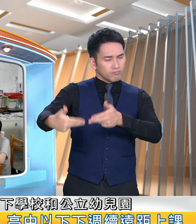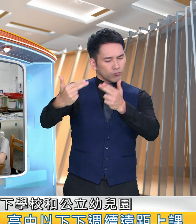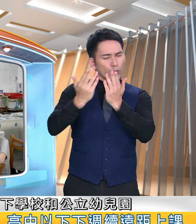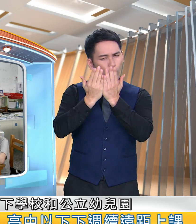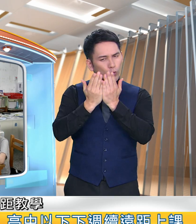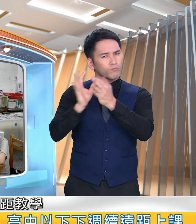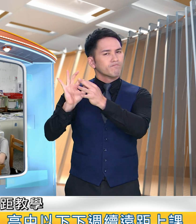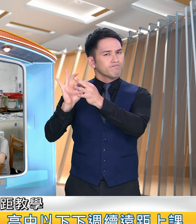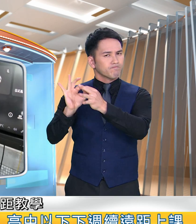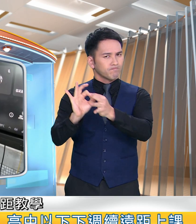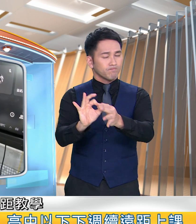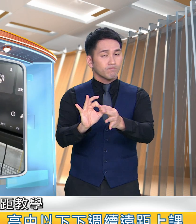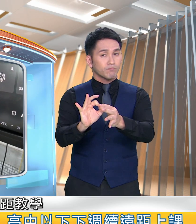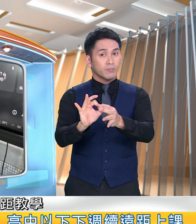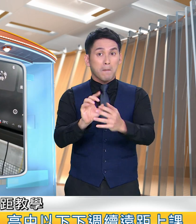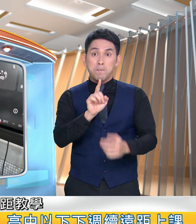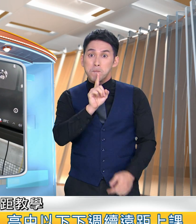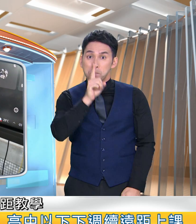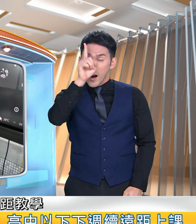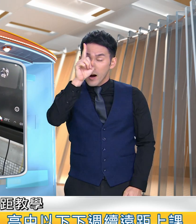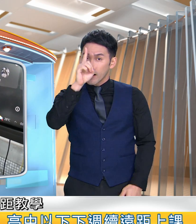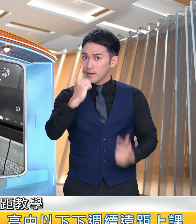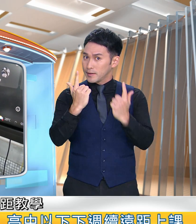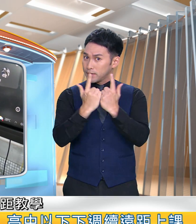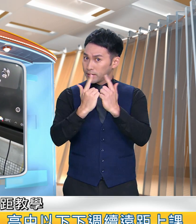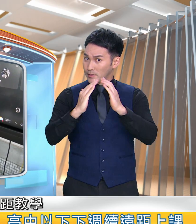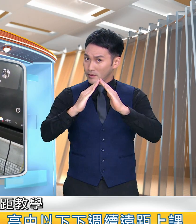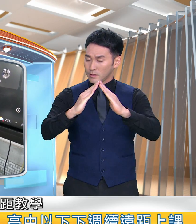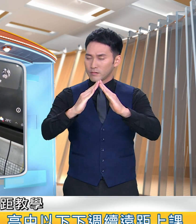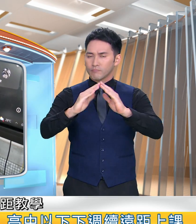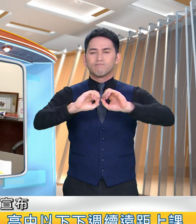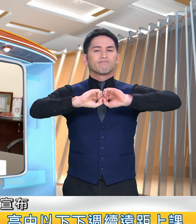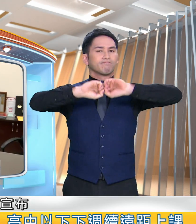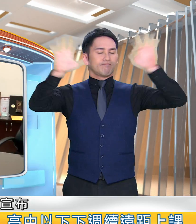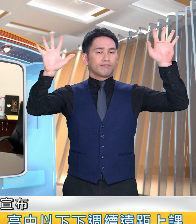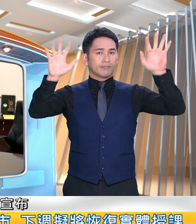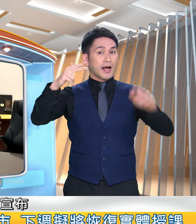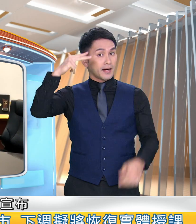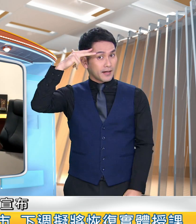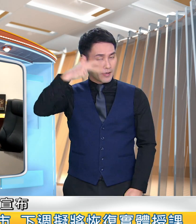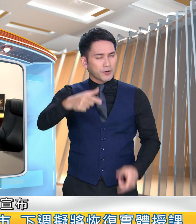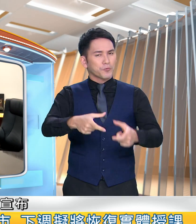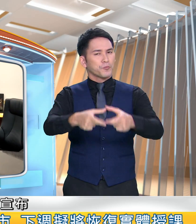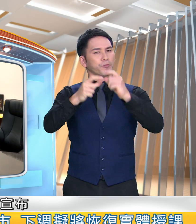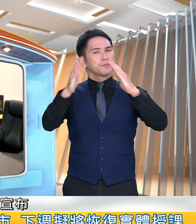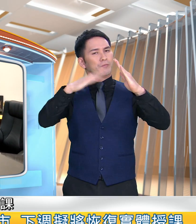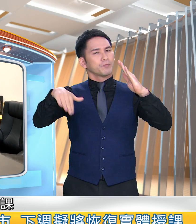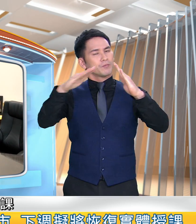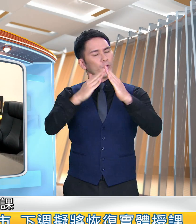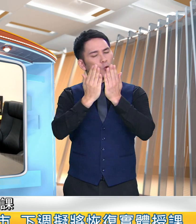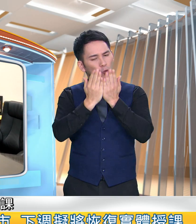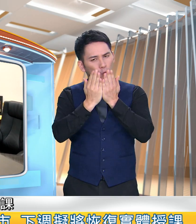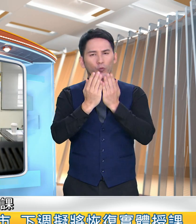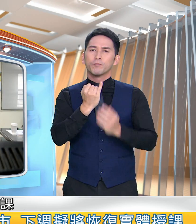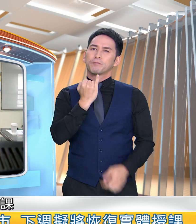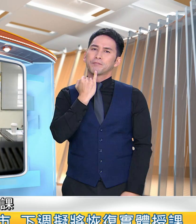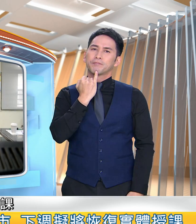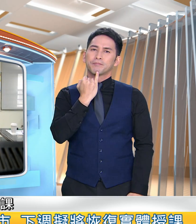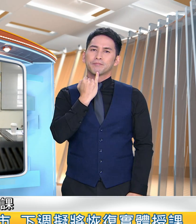下个礼拜继续远距教学。目前只有台北市宣布下周恢复实体授课。